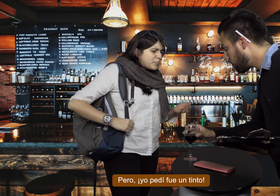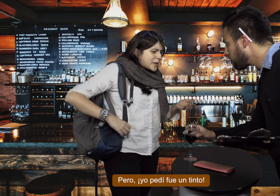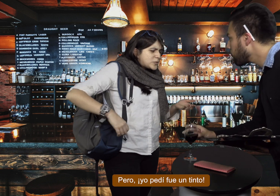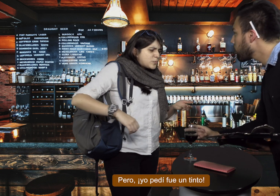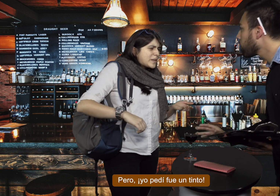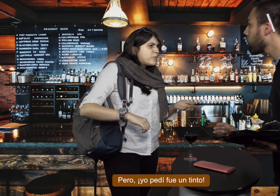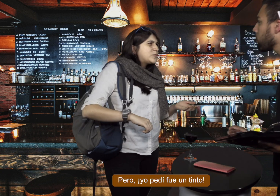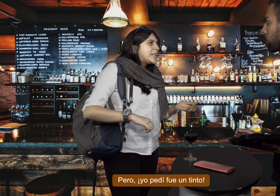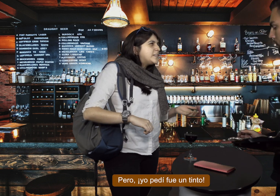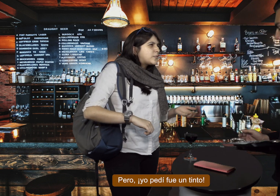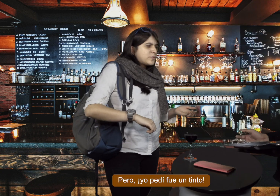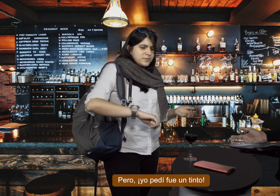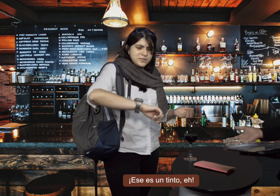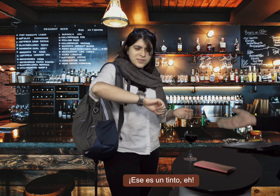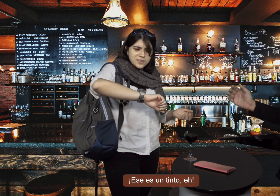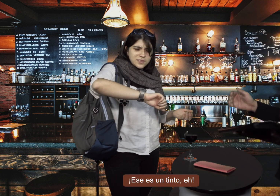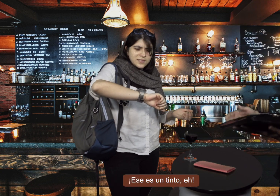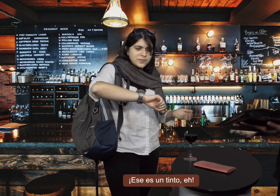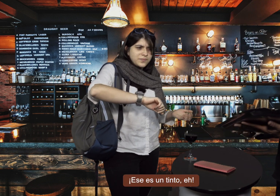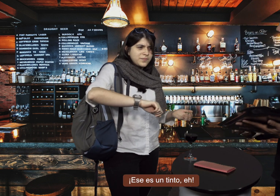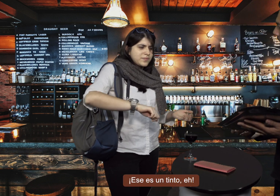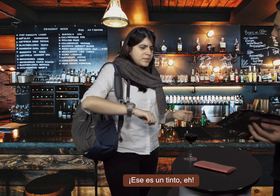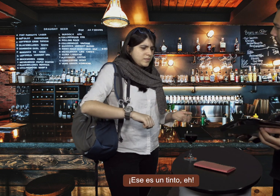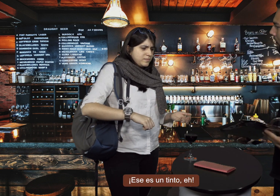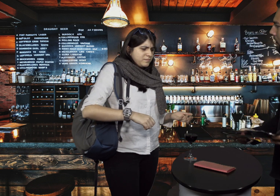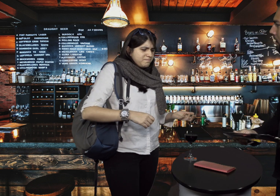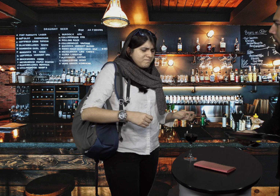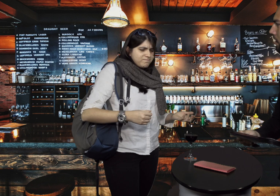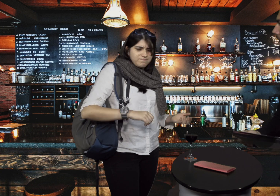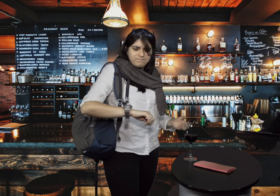Pero yo pedí un pinto. Eso es un tinto, ¿eh?